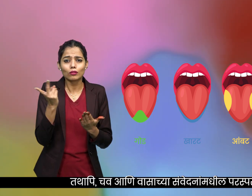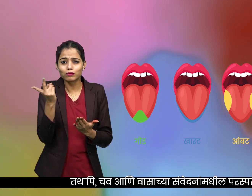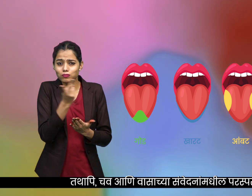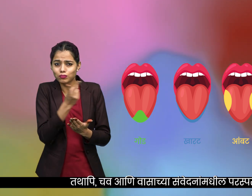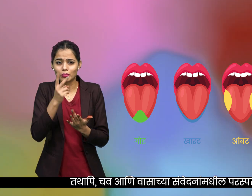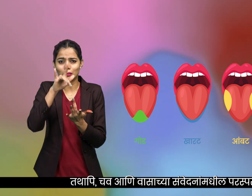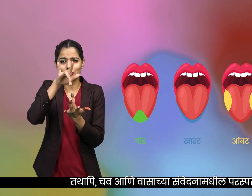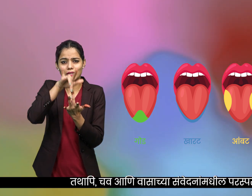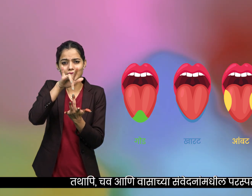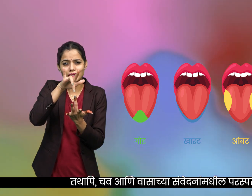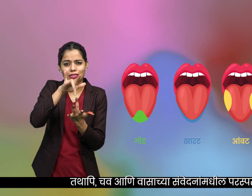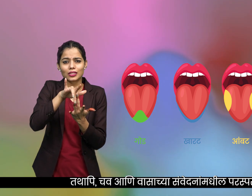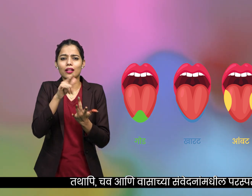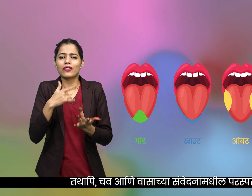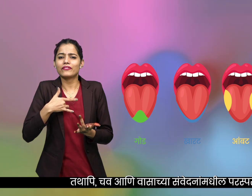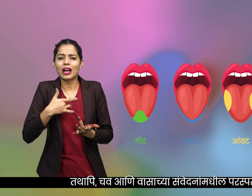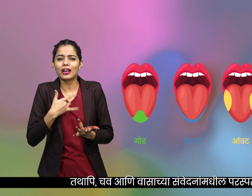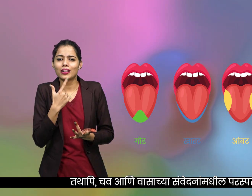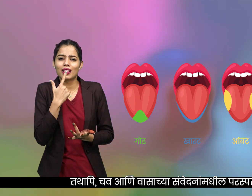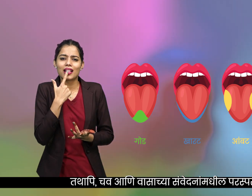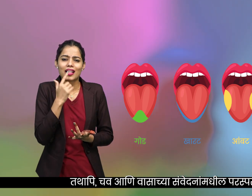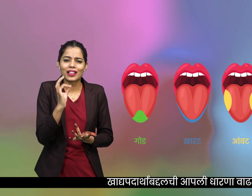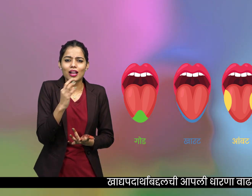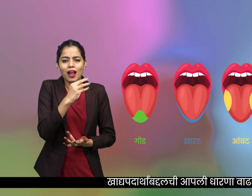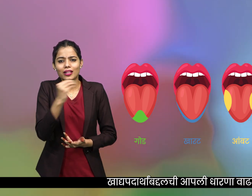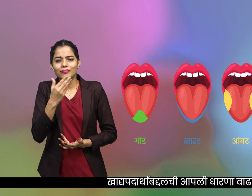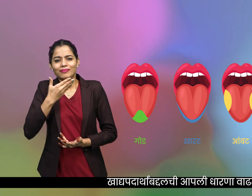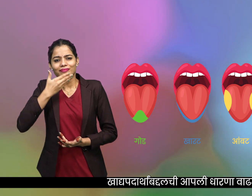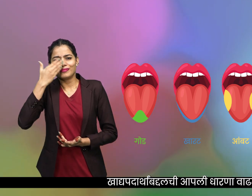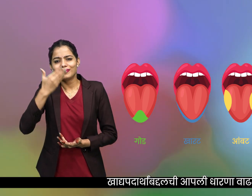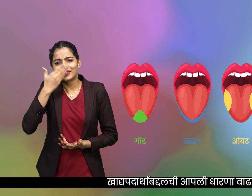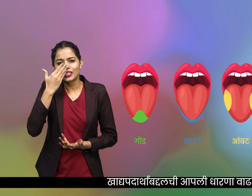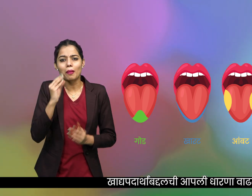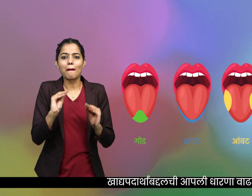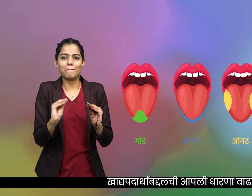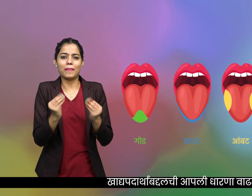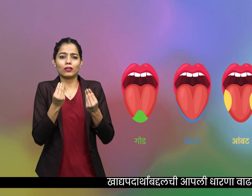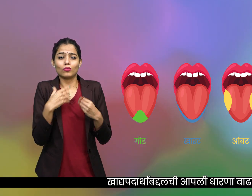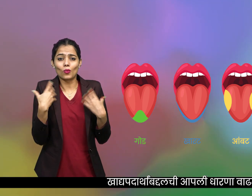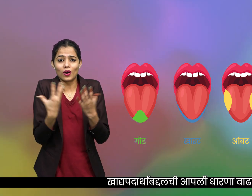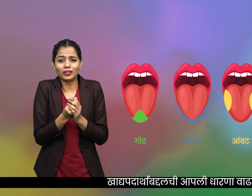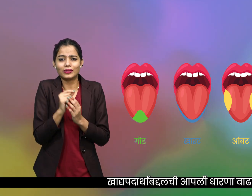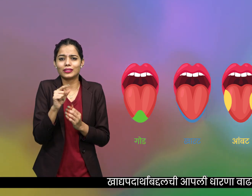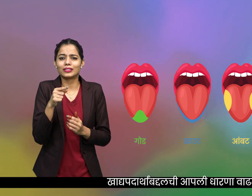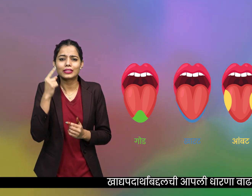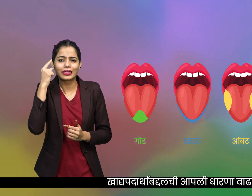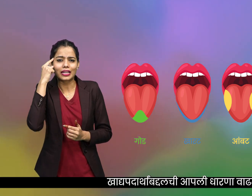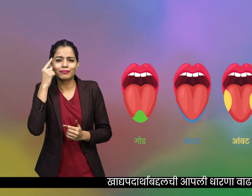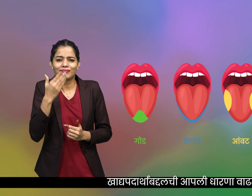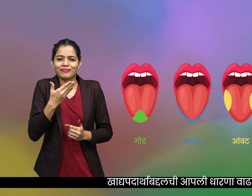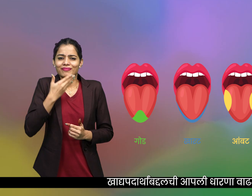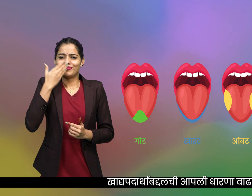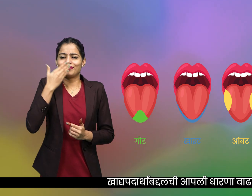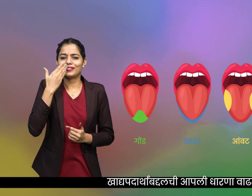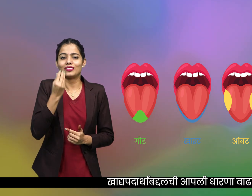तथापि चव आणि वासाच्या संवेदनामधील परस्पर संवादामुळे खाद्यपदार्थाबद्दलची आपली धारणा वाढते.